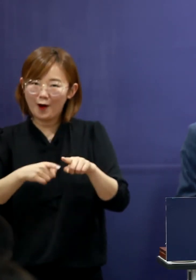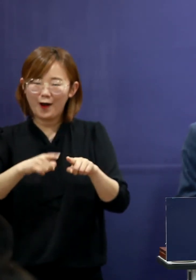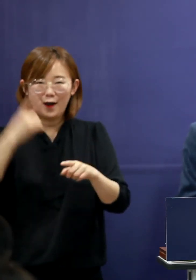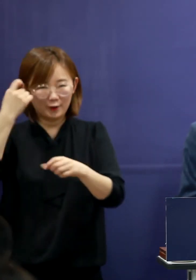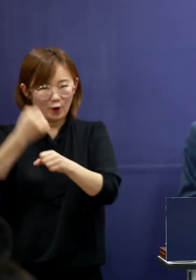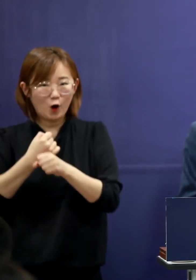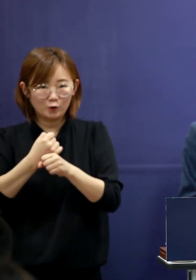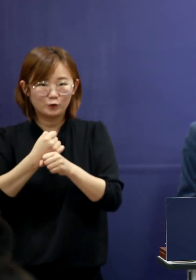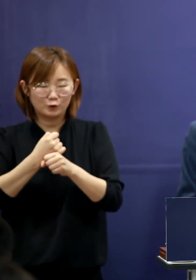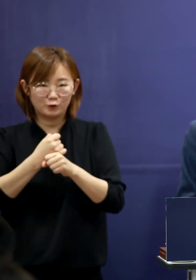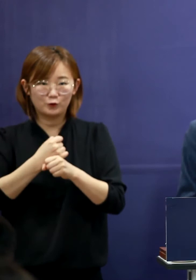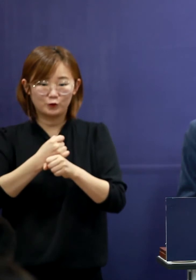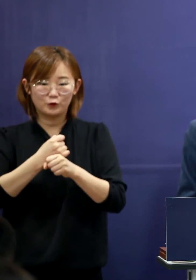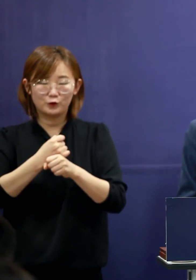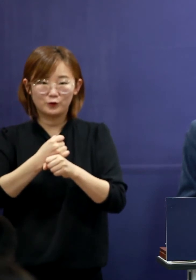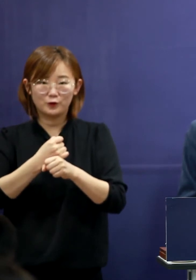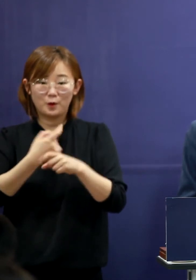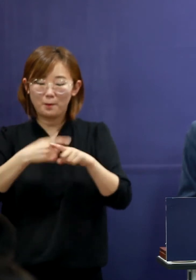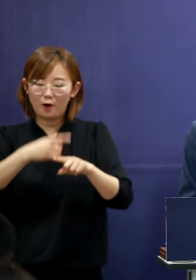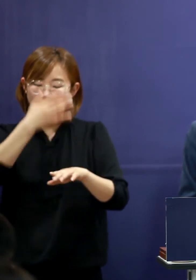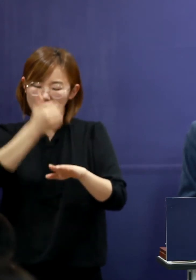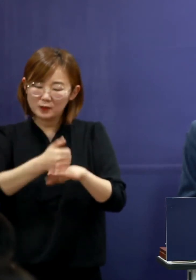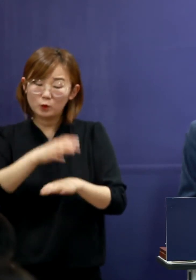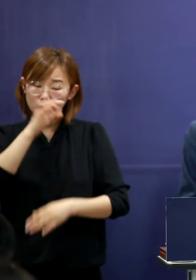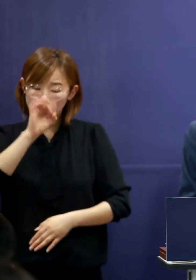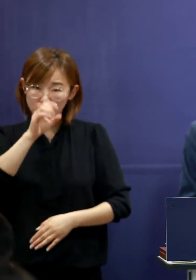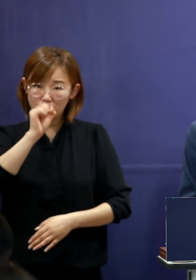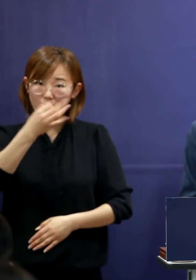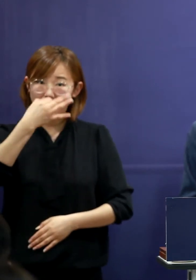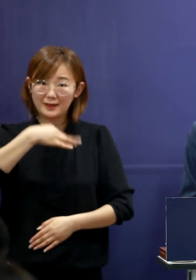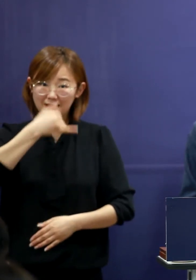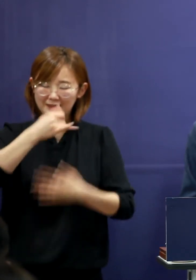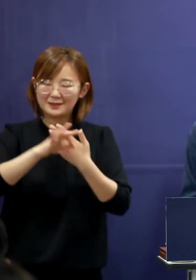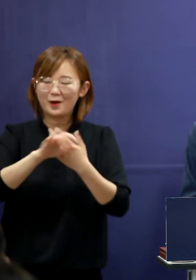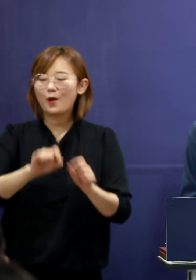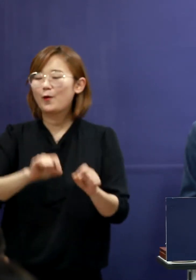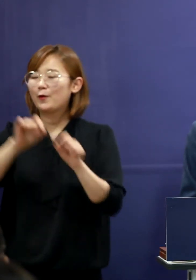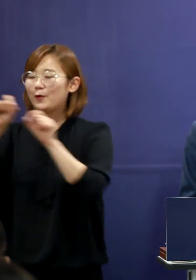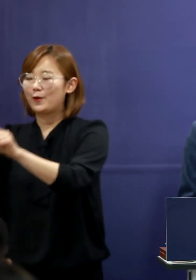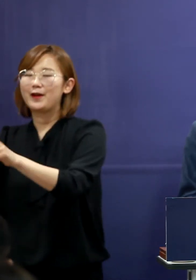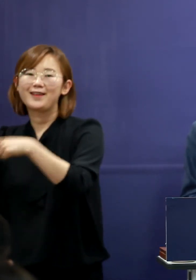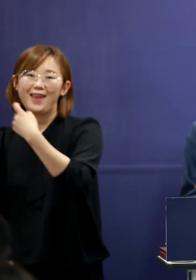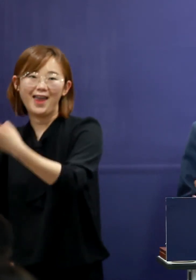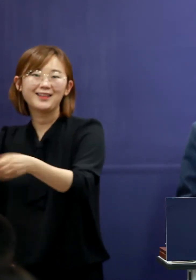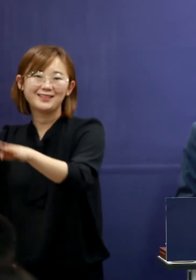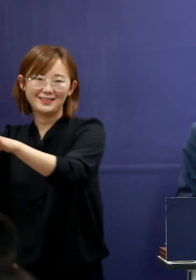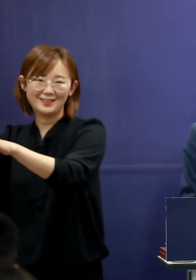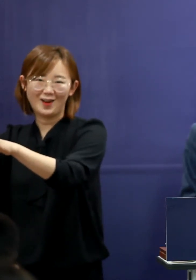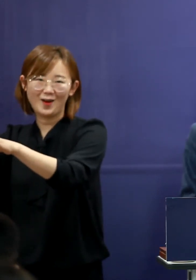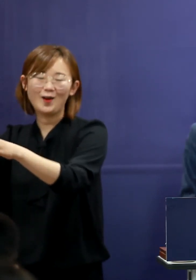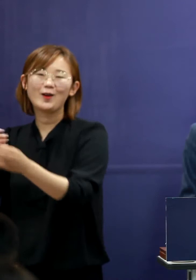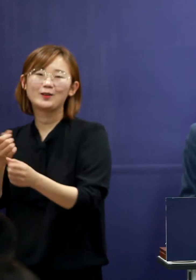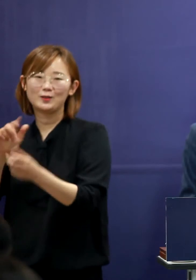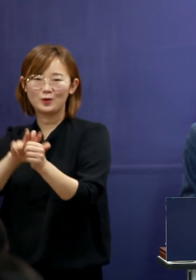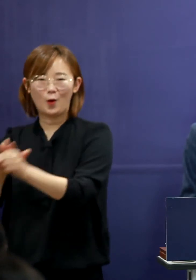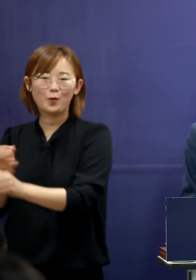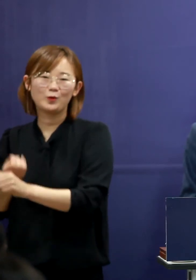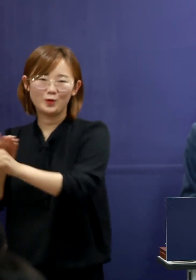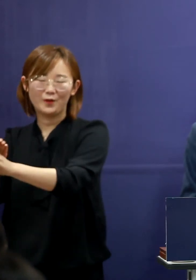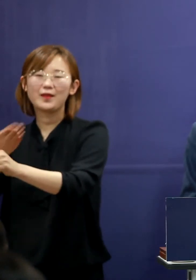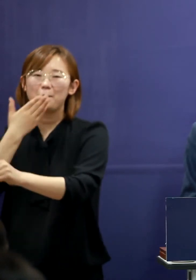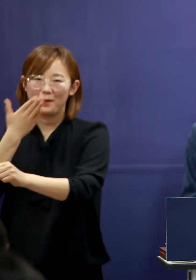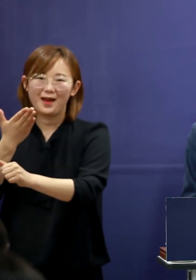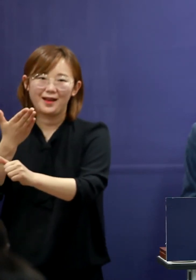것이죠. 그리고 세 번째는 오늘 이제 아까 말씀도 드렸습니다만은 민간 사회 서비스